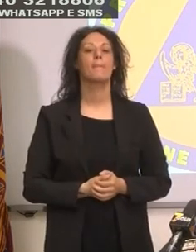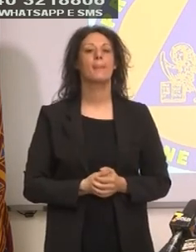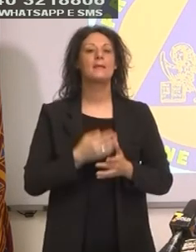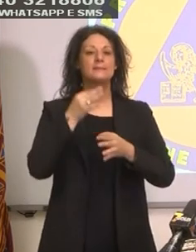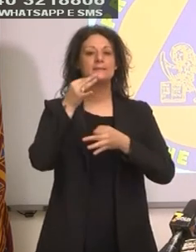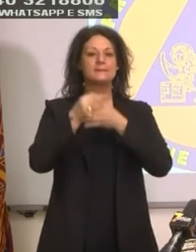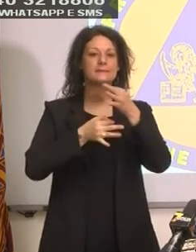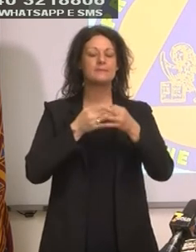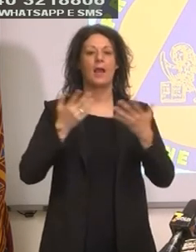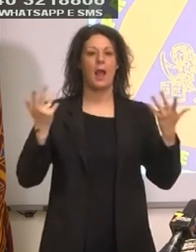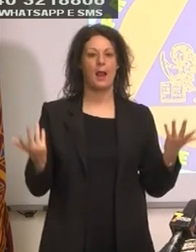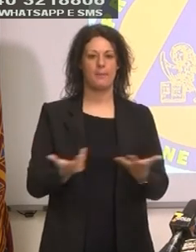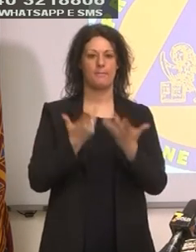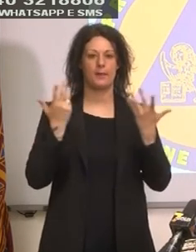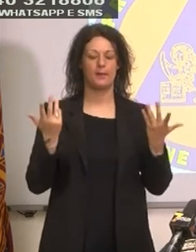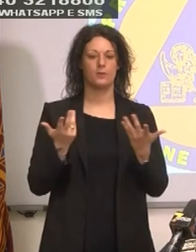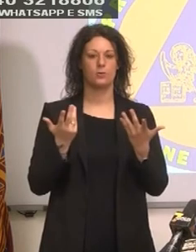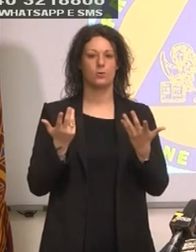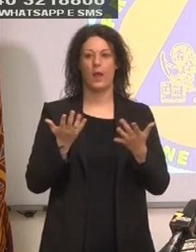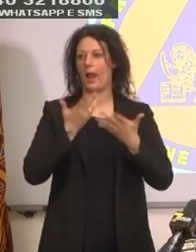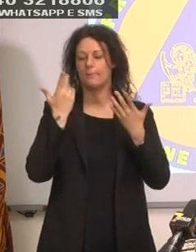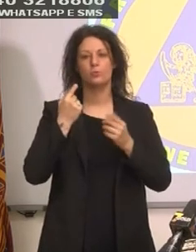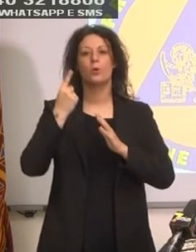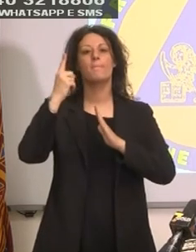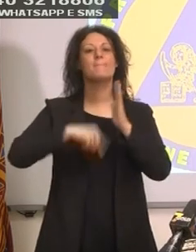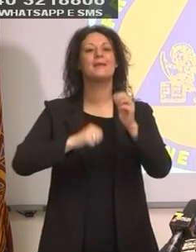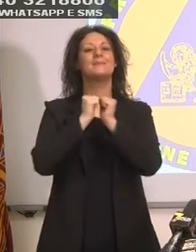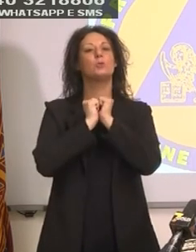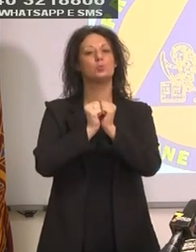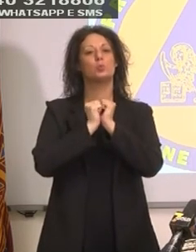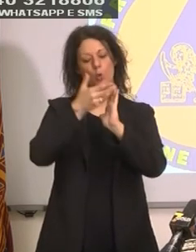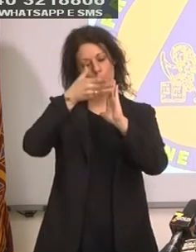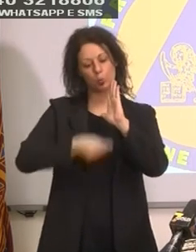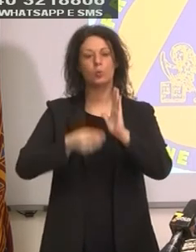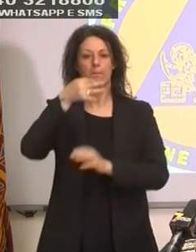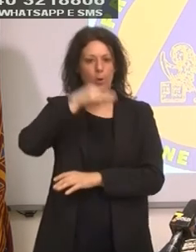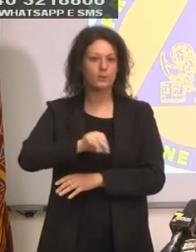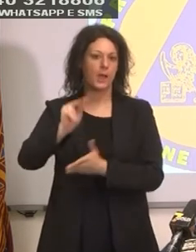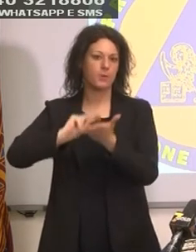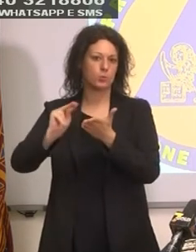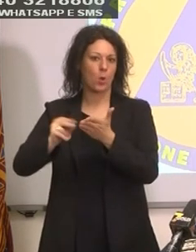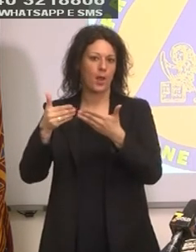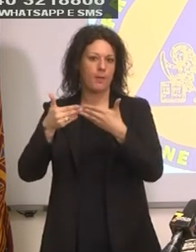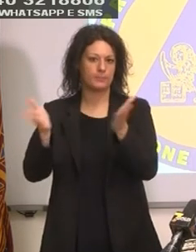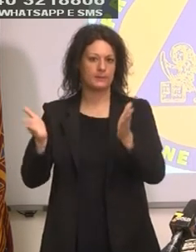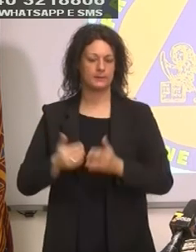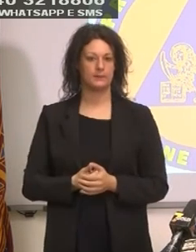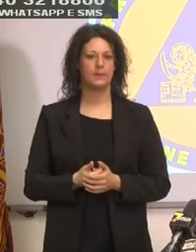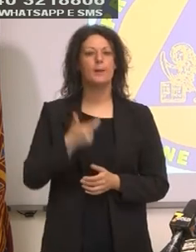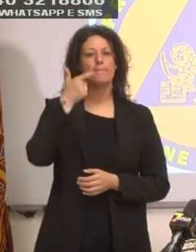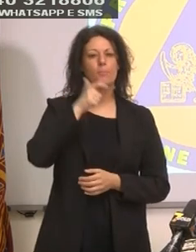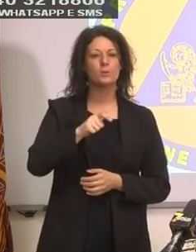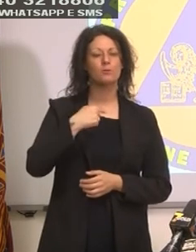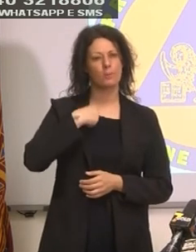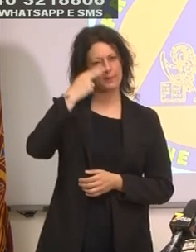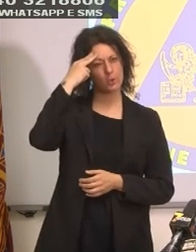non avrebbe creato complicazioni, no? Farci tutta giugno. Cioè, i ragazzi si sono fatti. Io ho firmato l'ordinanza di chiusura il 23